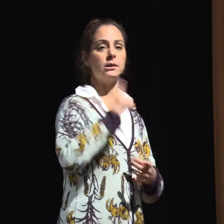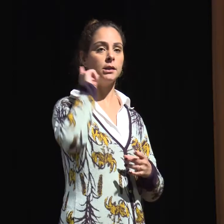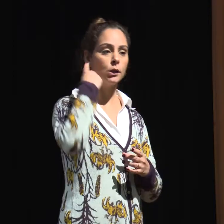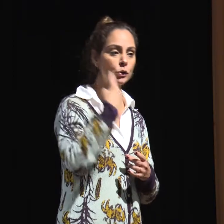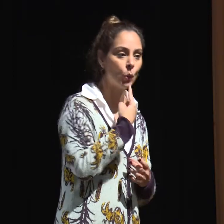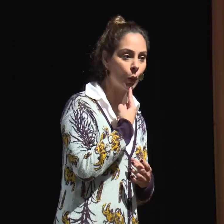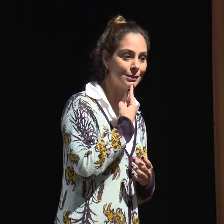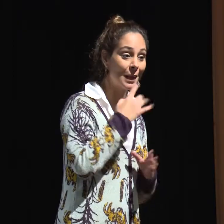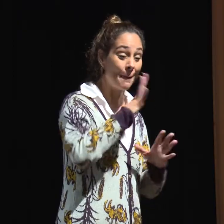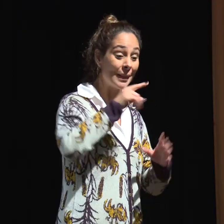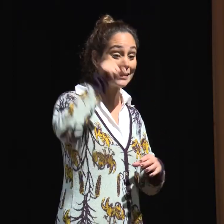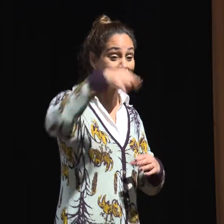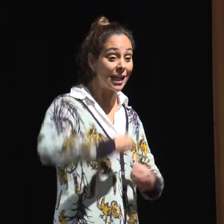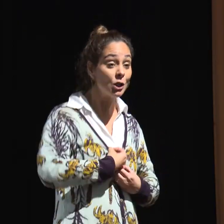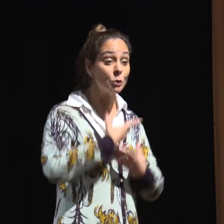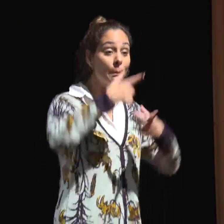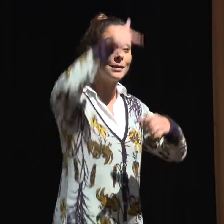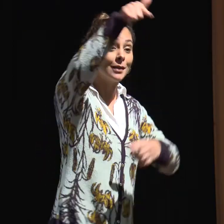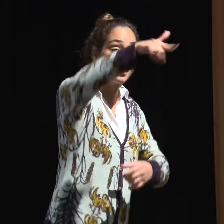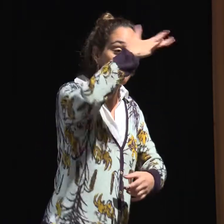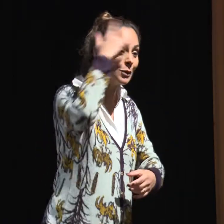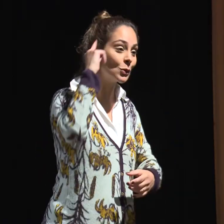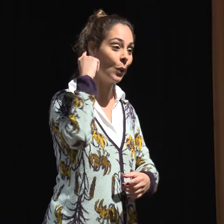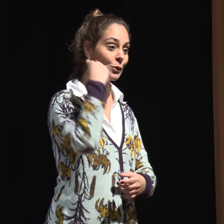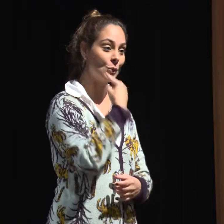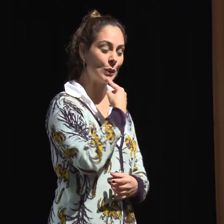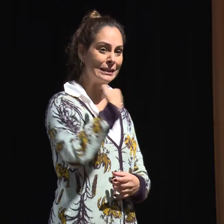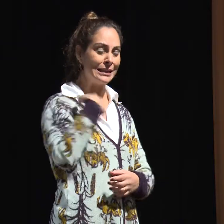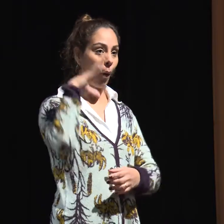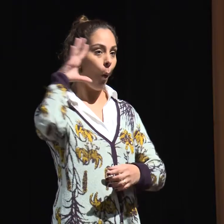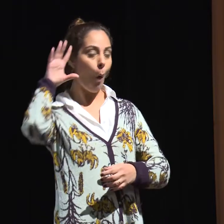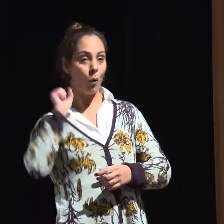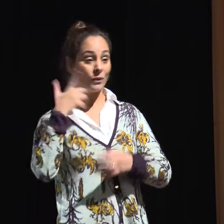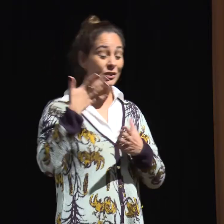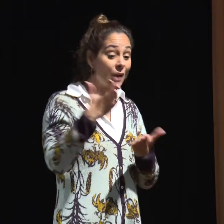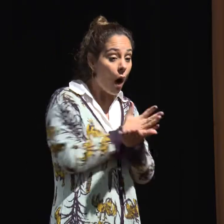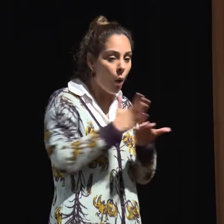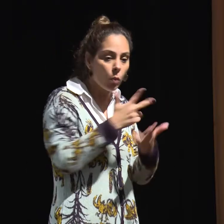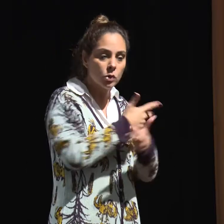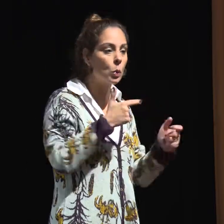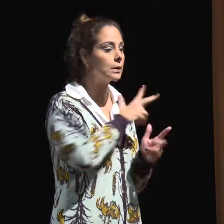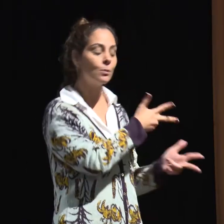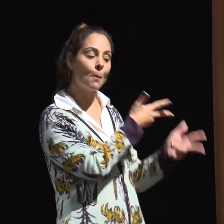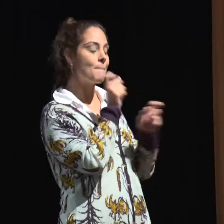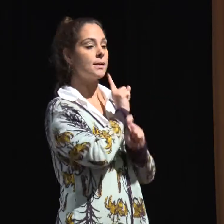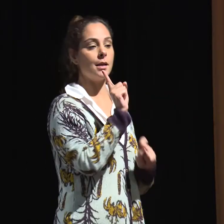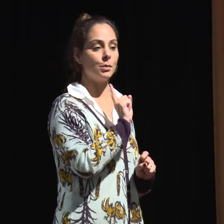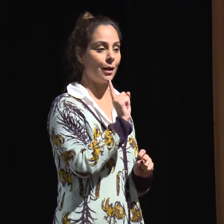trabalhando poesia surda, e isso era a expressão de uma pessoa surda. E eu, enquanto ouvinte,